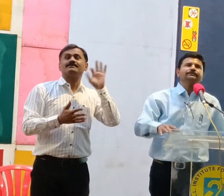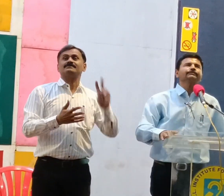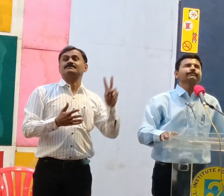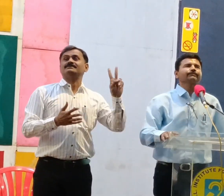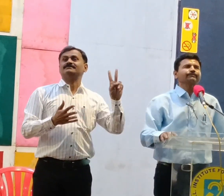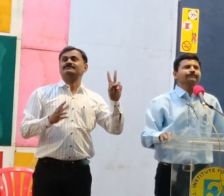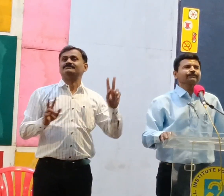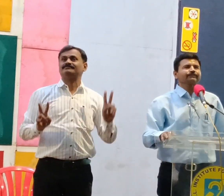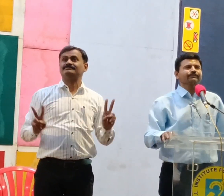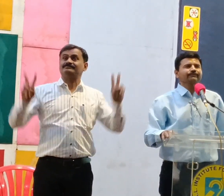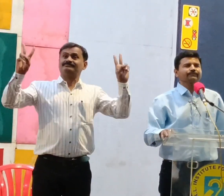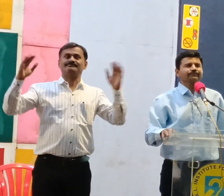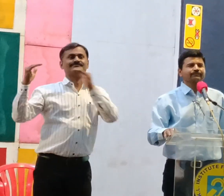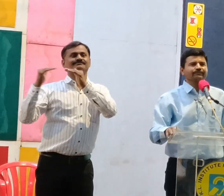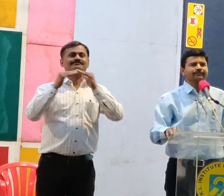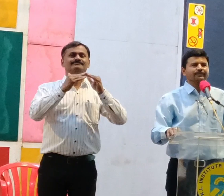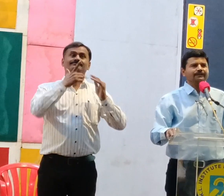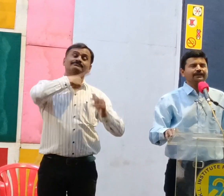રહે